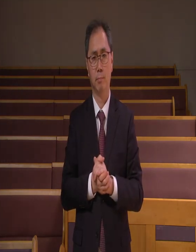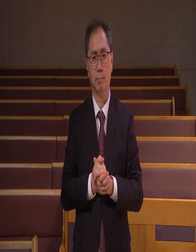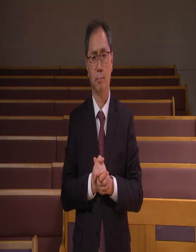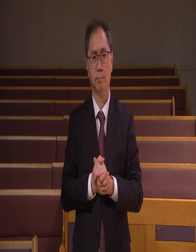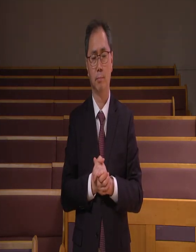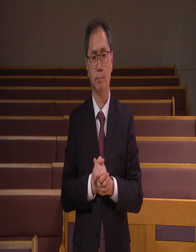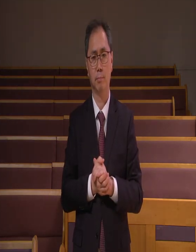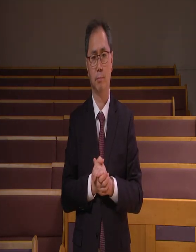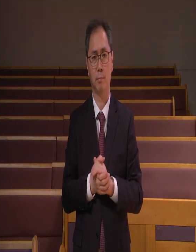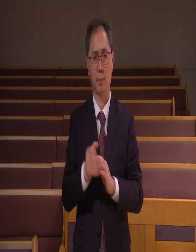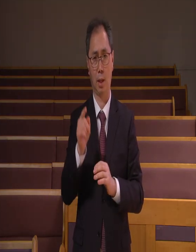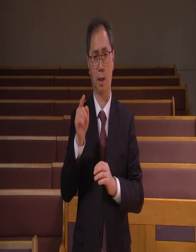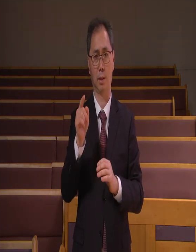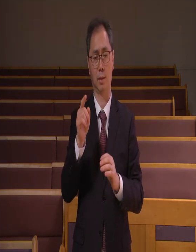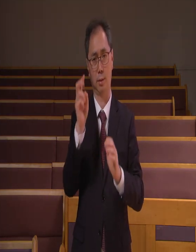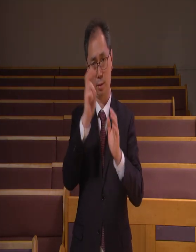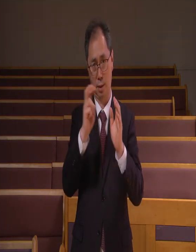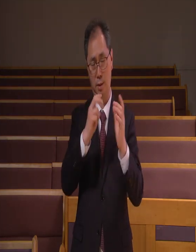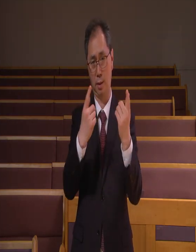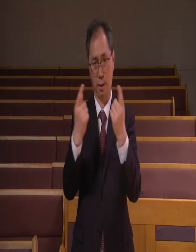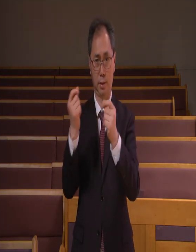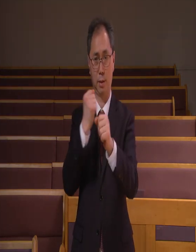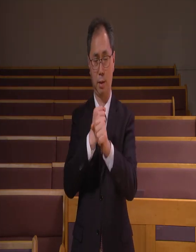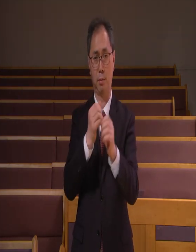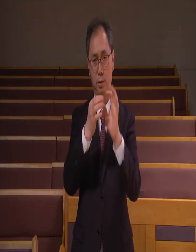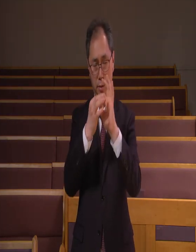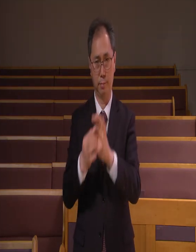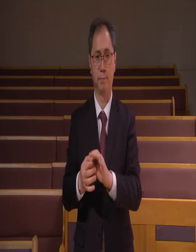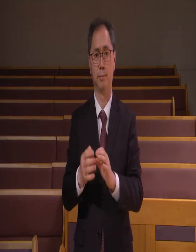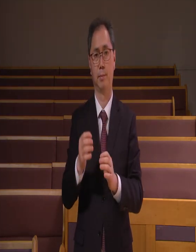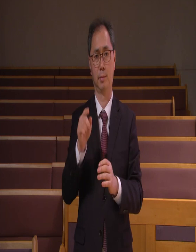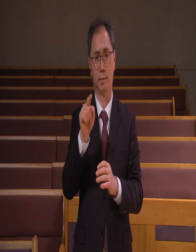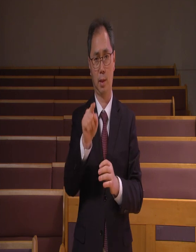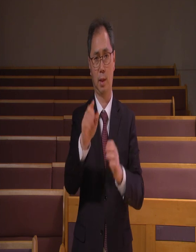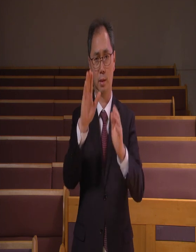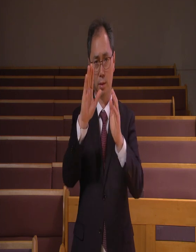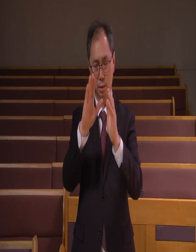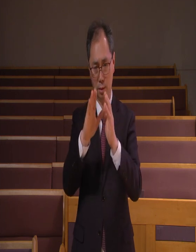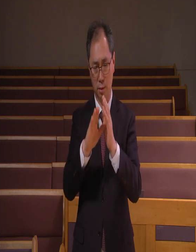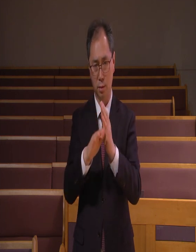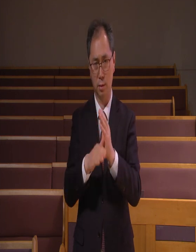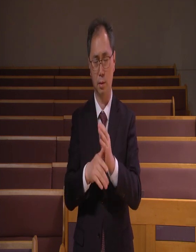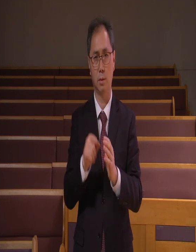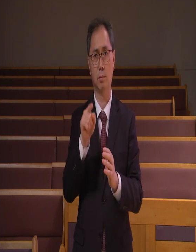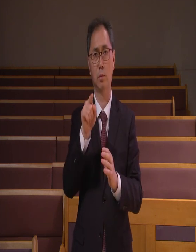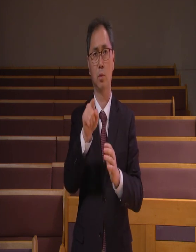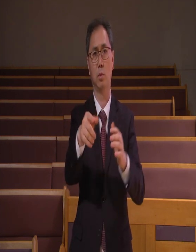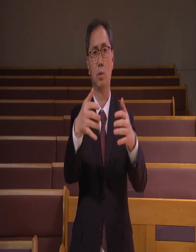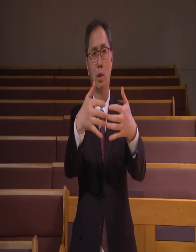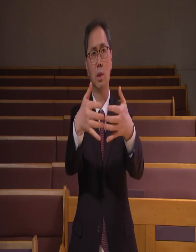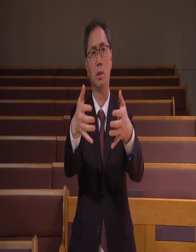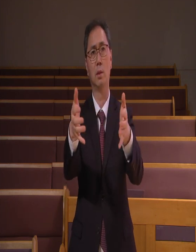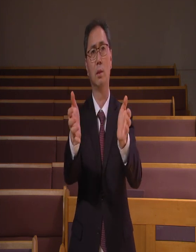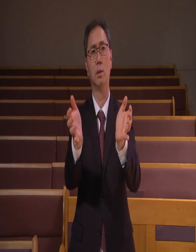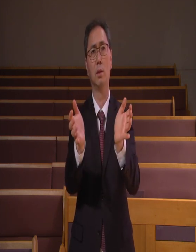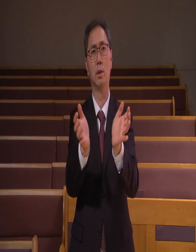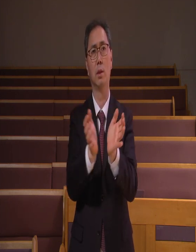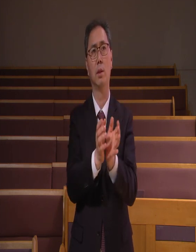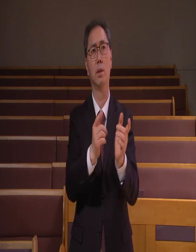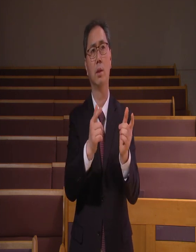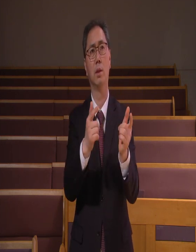우리 그때 그 무리들이 예수님 못 박았네. 그때 그